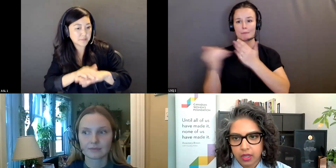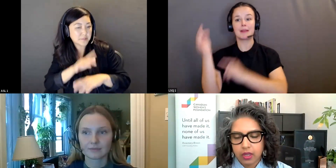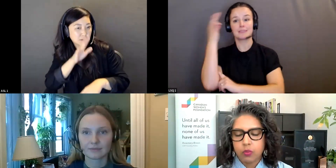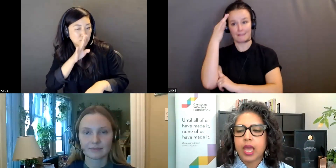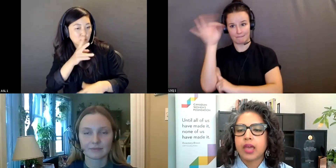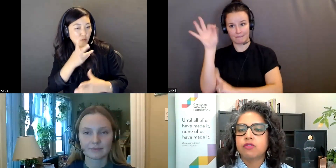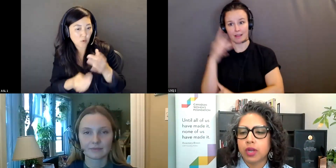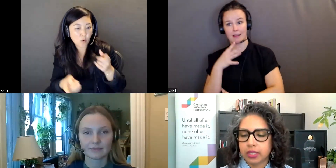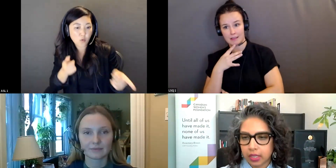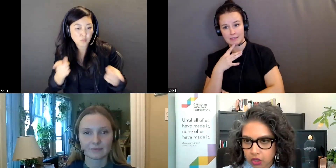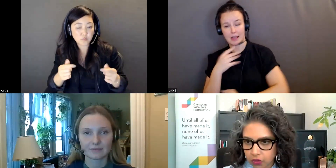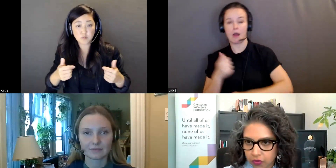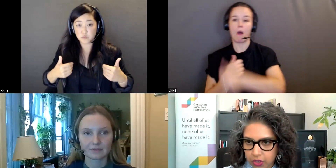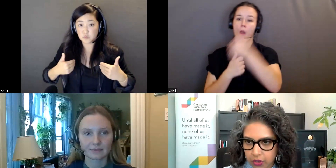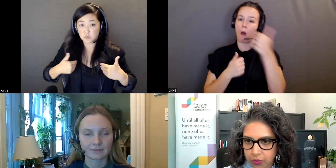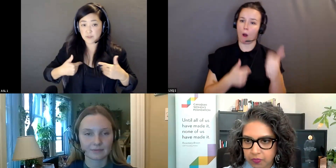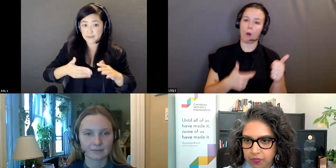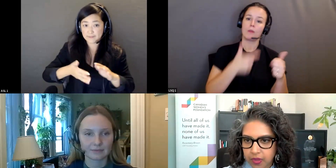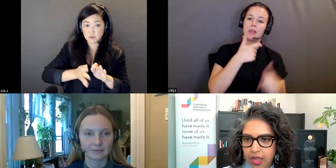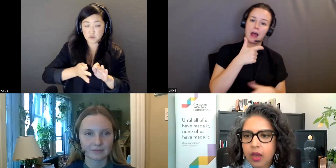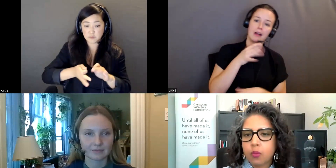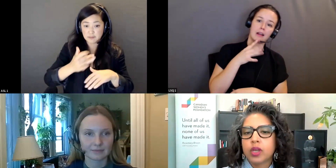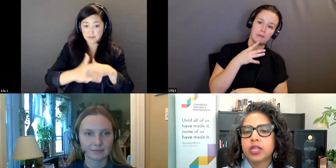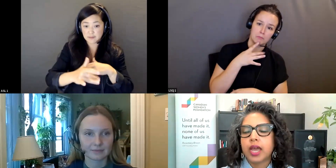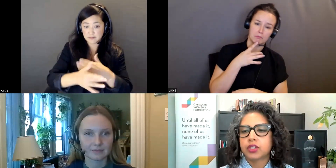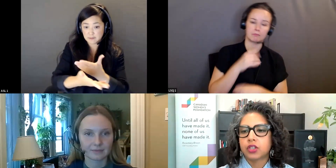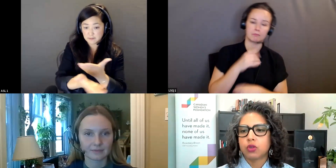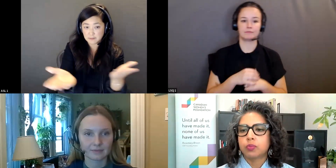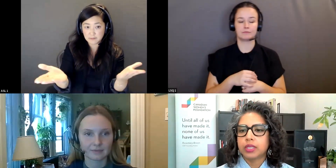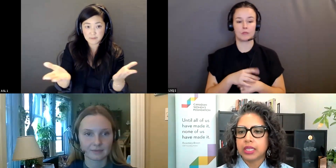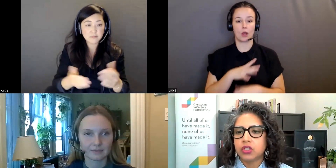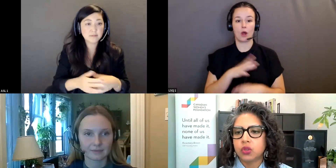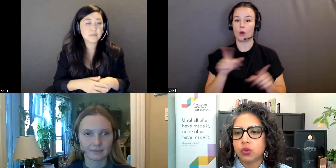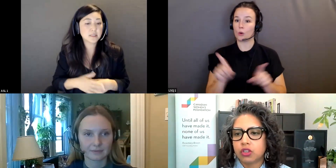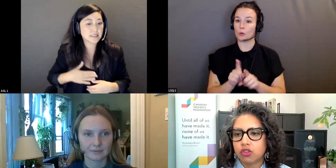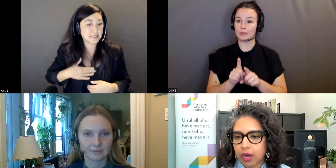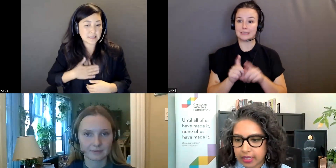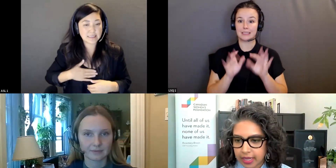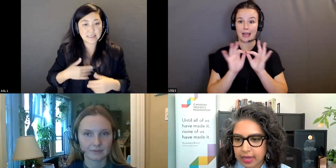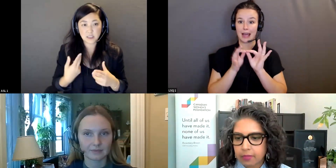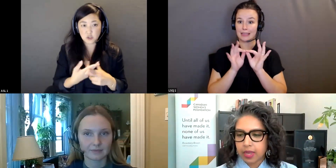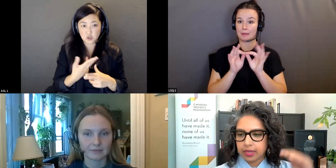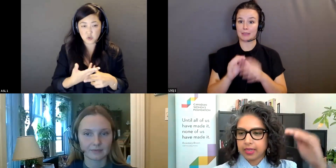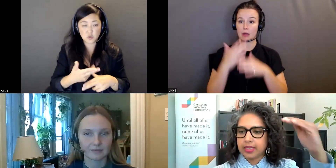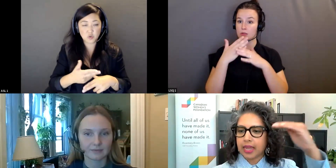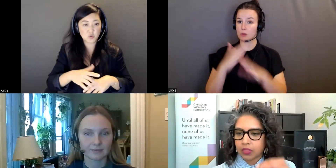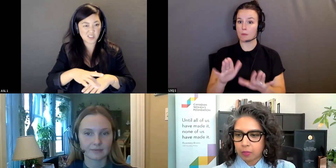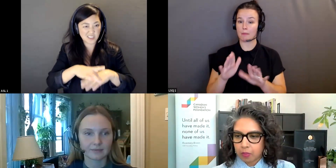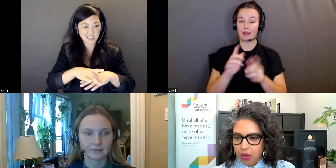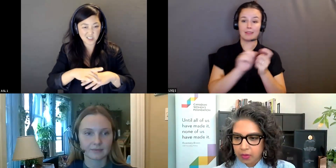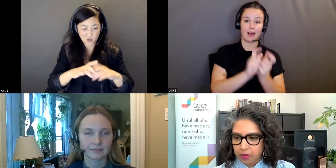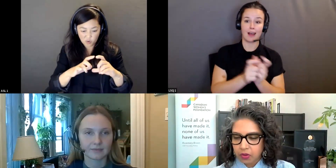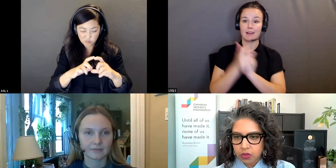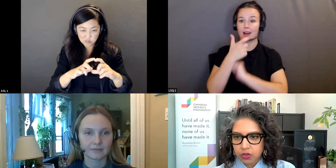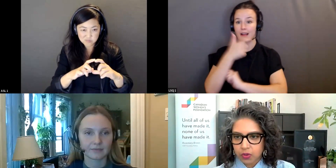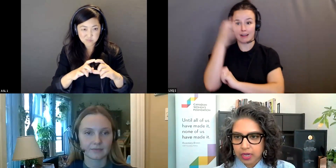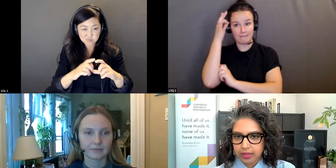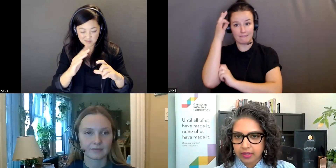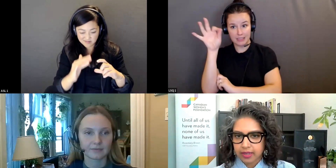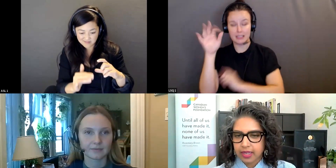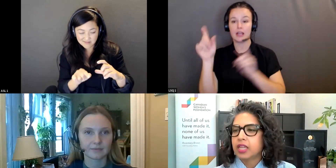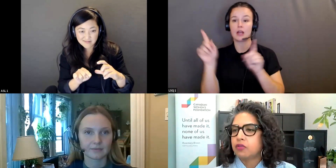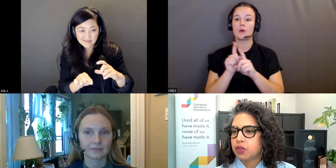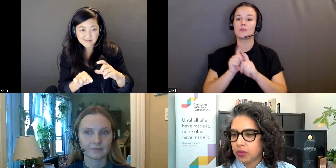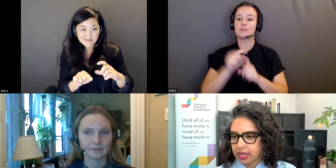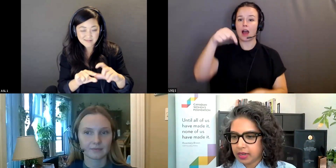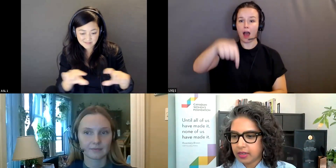et d'autres en anglais. Nous avons l'interprétation simultanée pour vous. Merci d'utiliser le